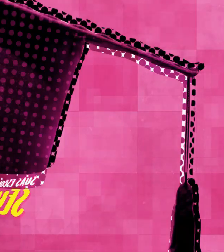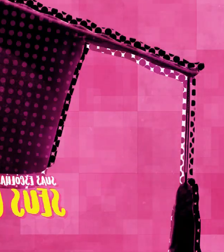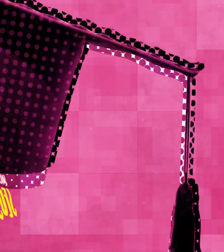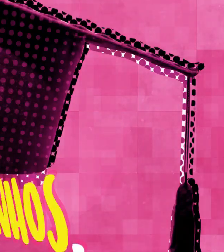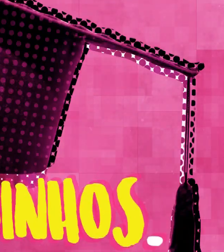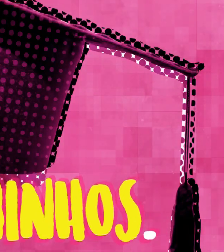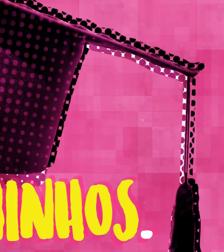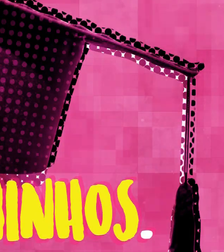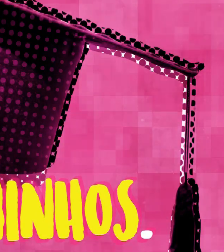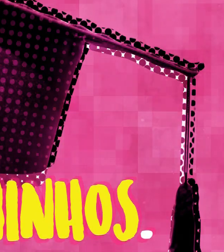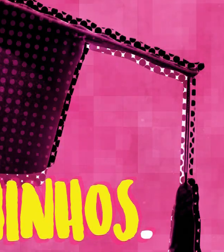Música